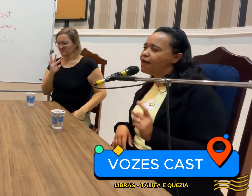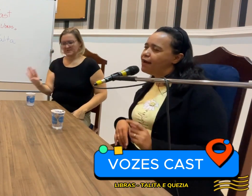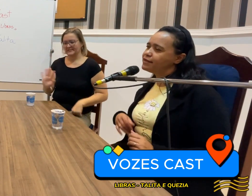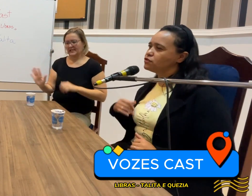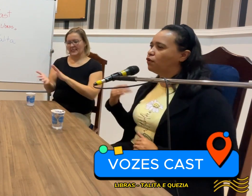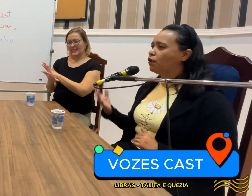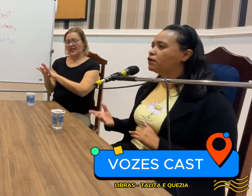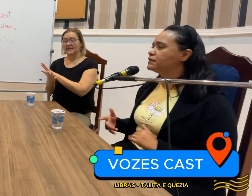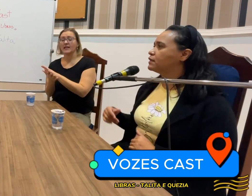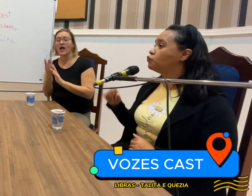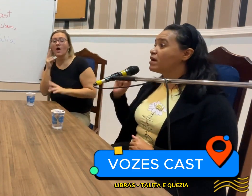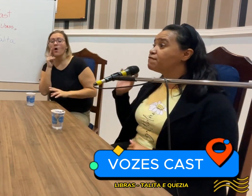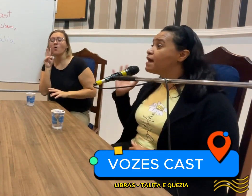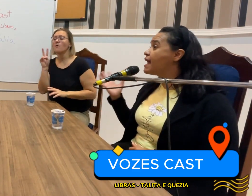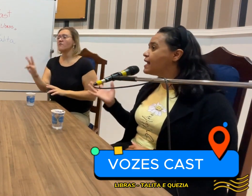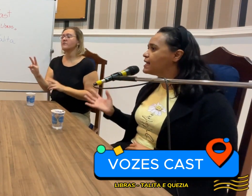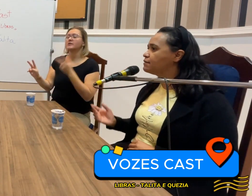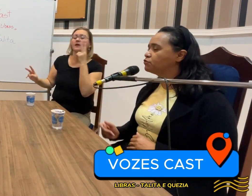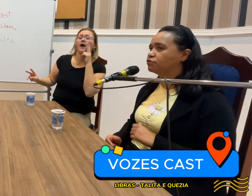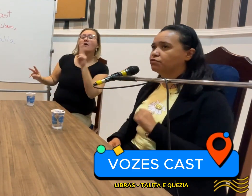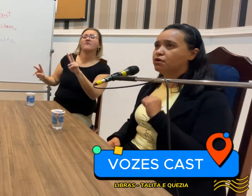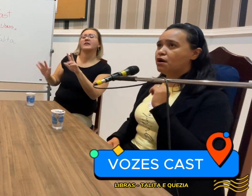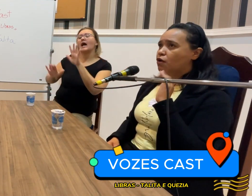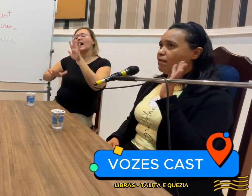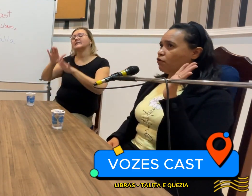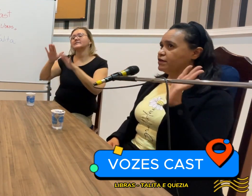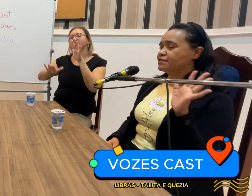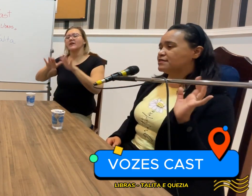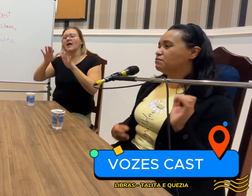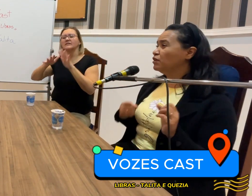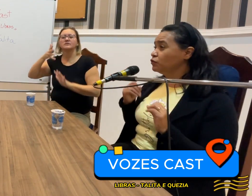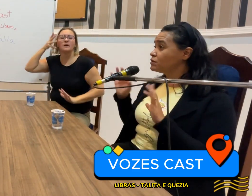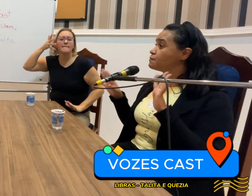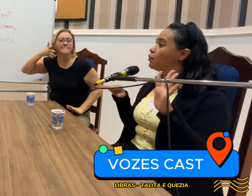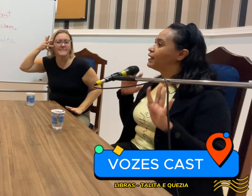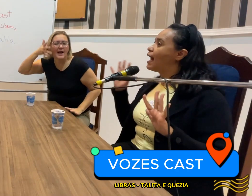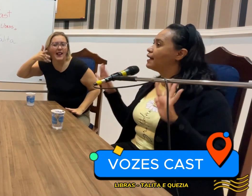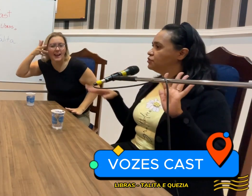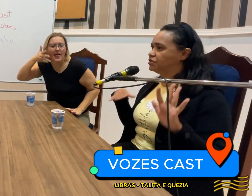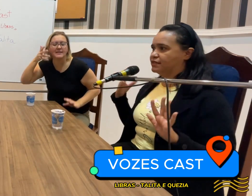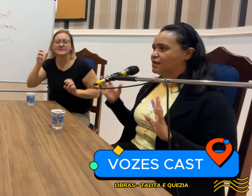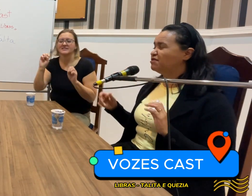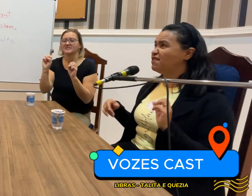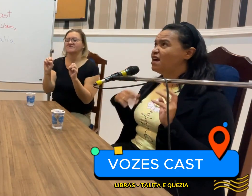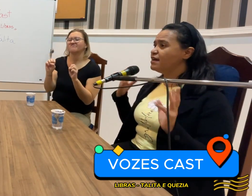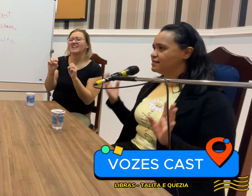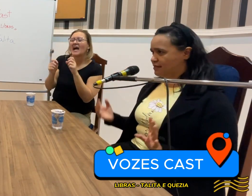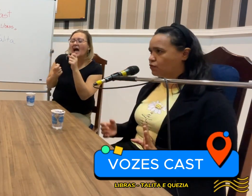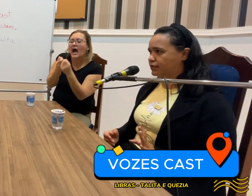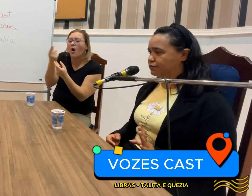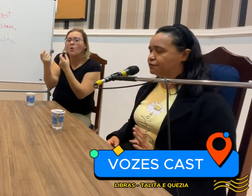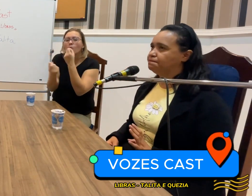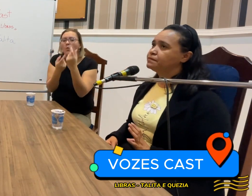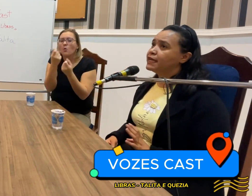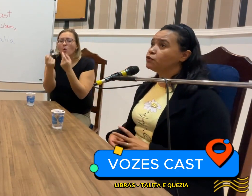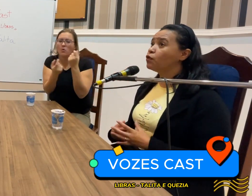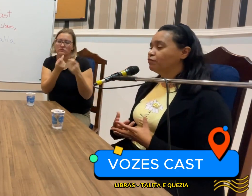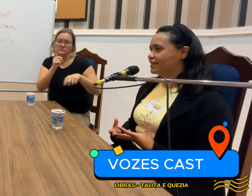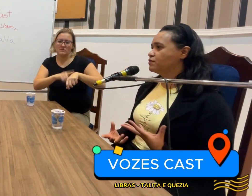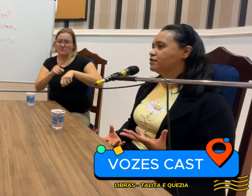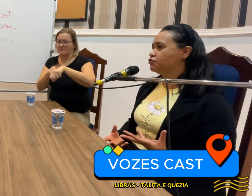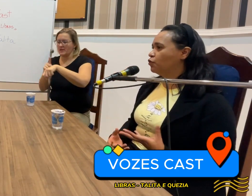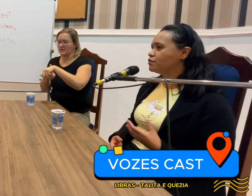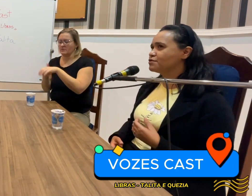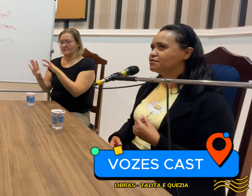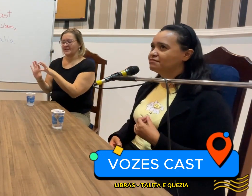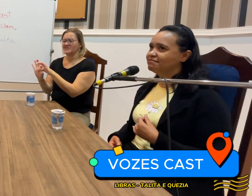uma vez ou outra num evento, uma coisa assim muito esporádica, sabe? De vez em quando. Entendi. E no